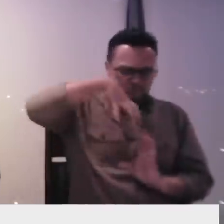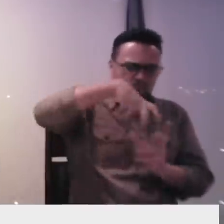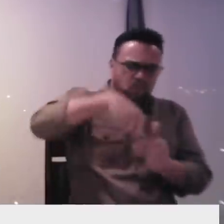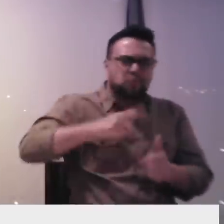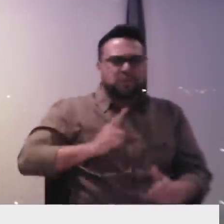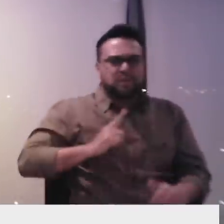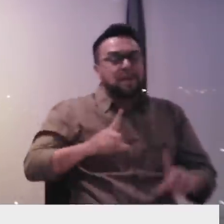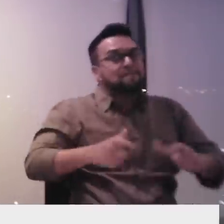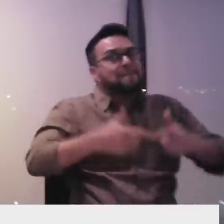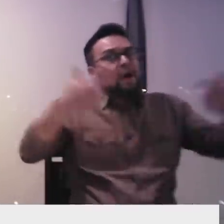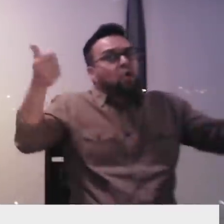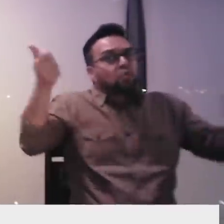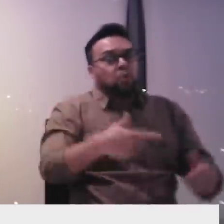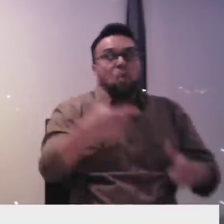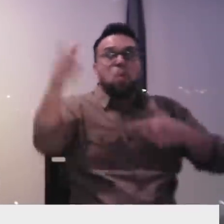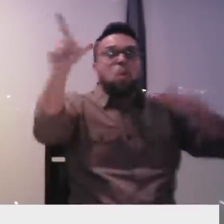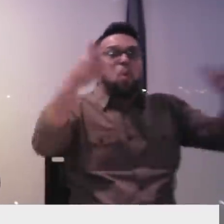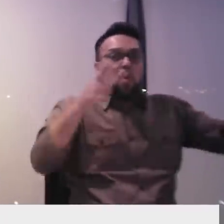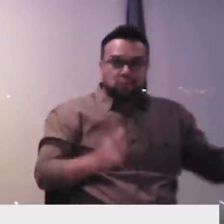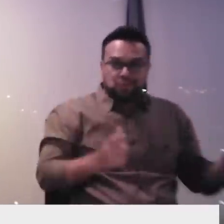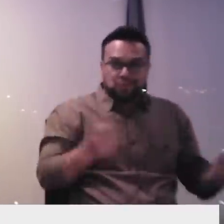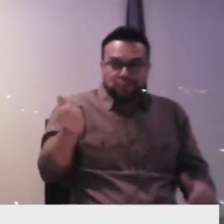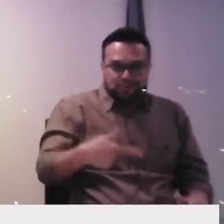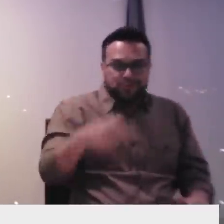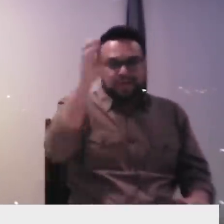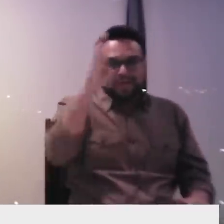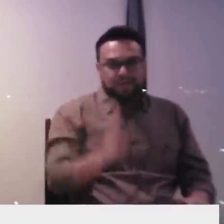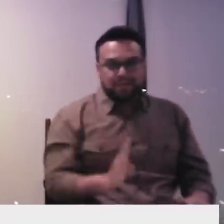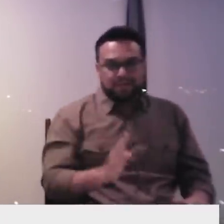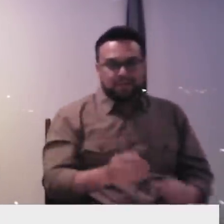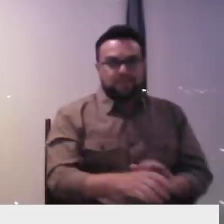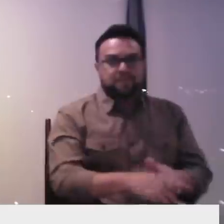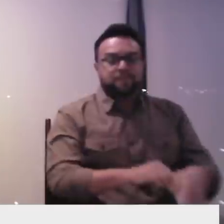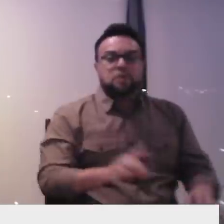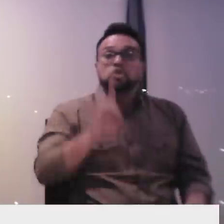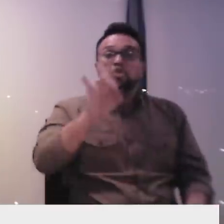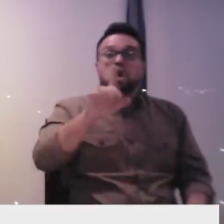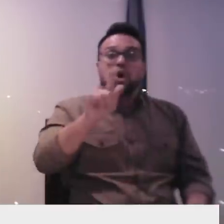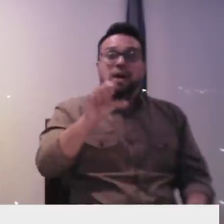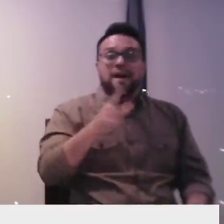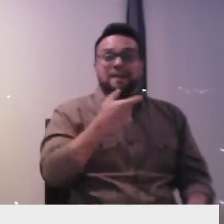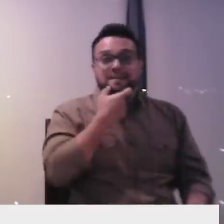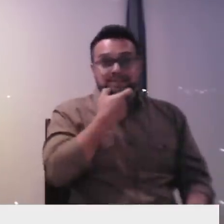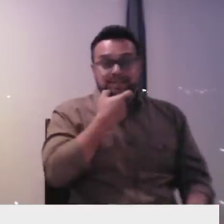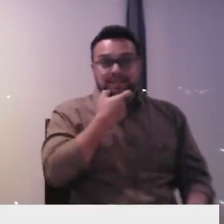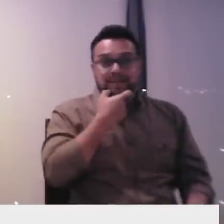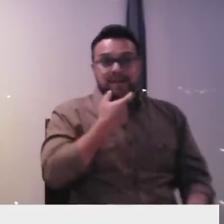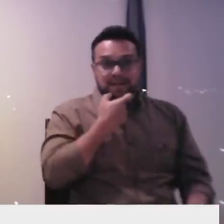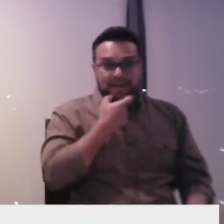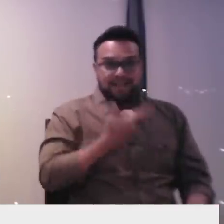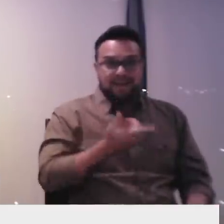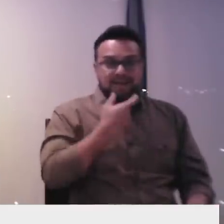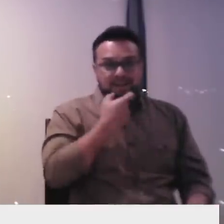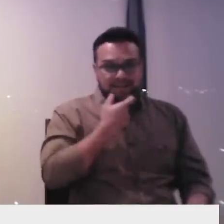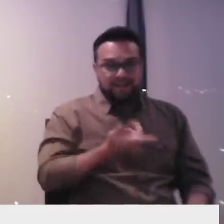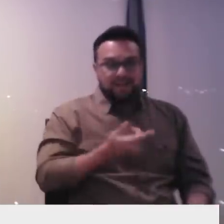e muito maior em alguns itens do que aqui no próprio Brasil. Só o gás no Reino Unido, na Inglaterra,